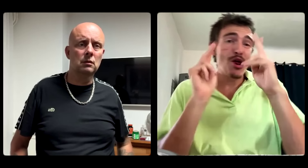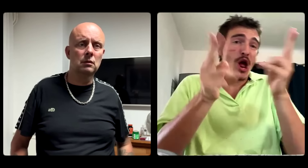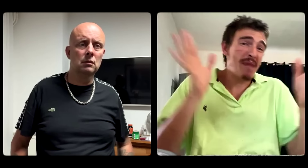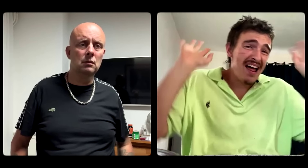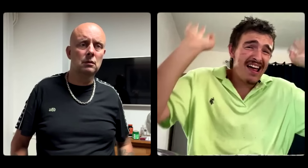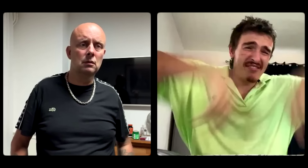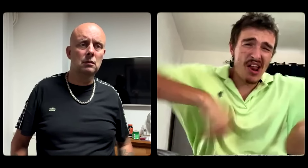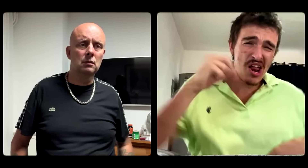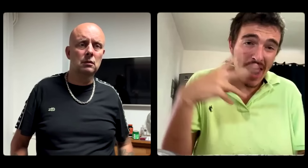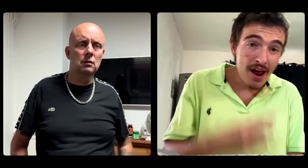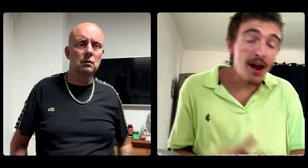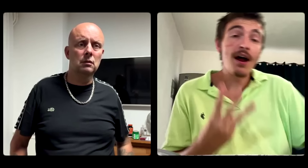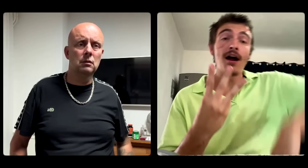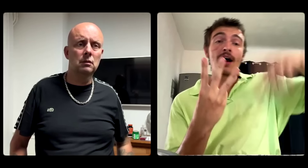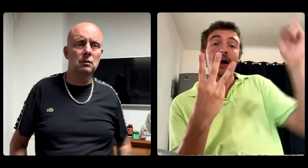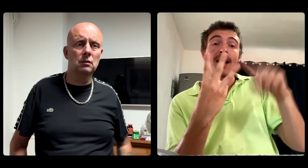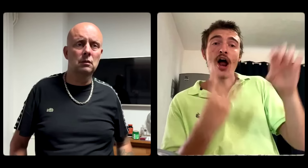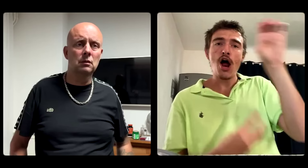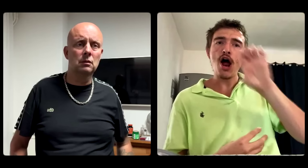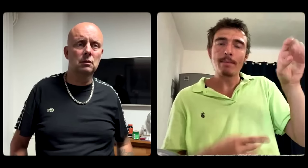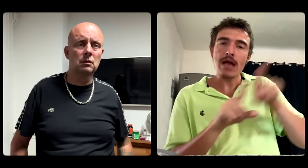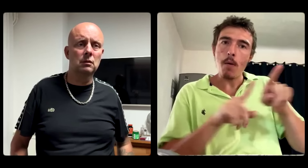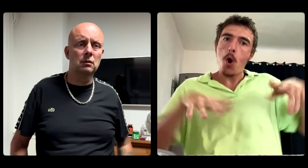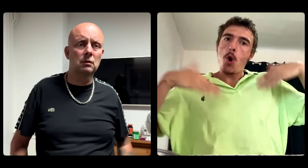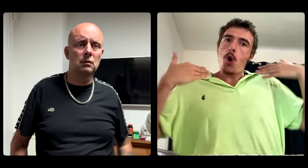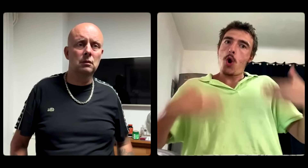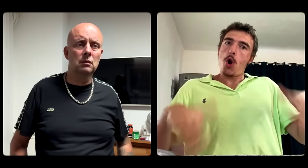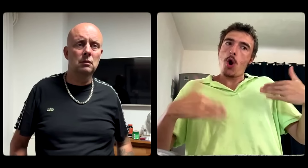Dit is echt zo heftig.